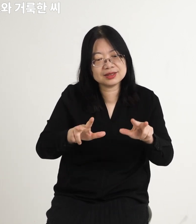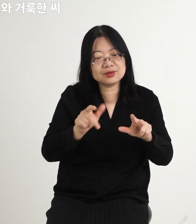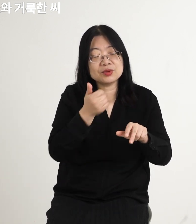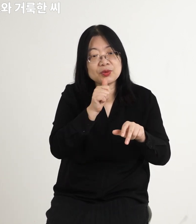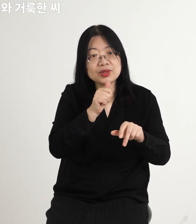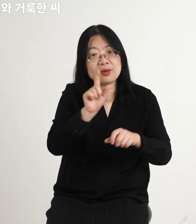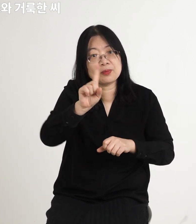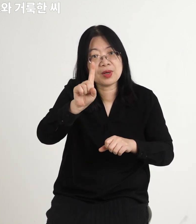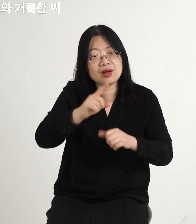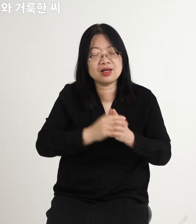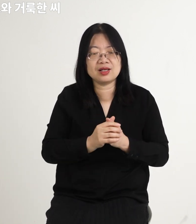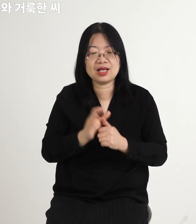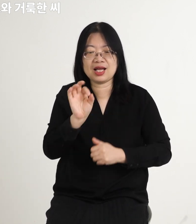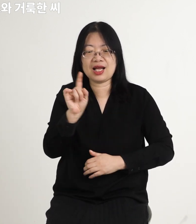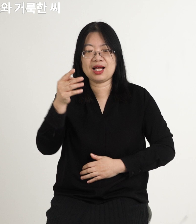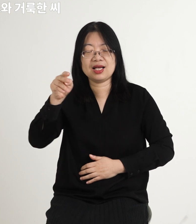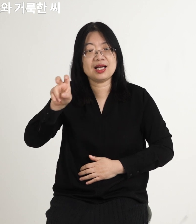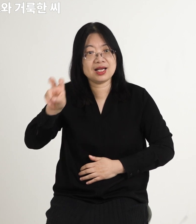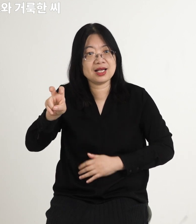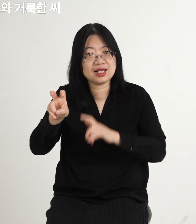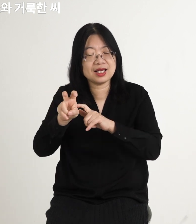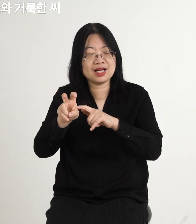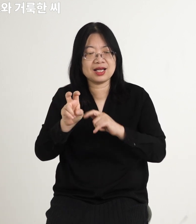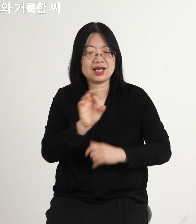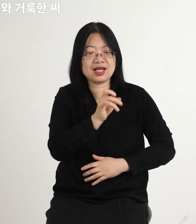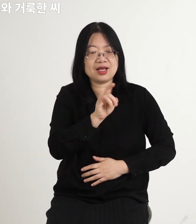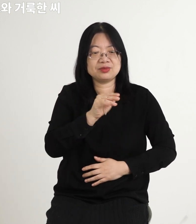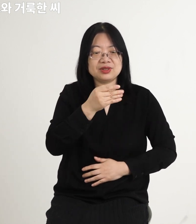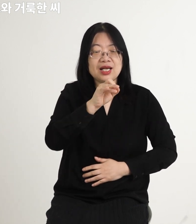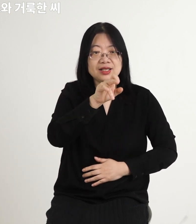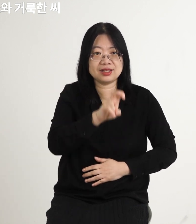소개했어요. 아람이 에브라임과